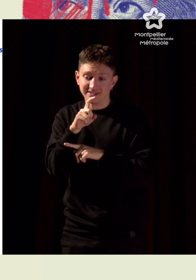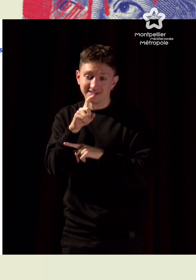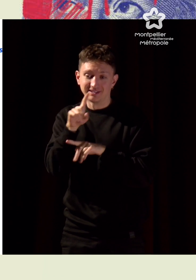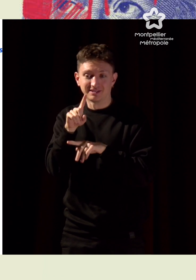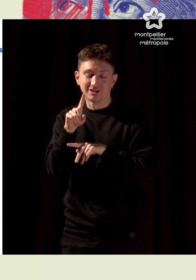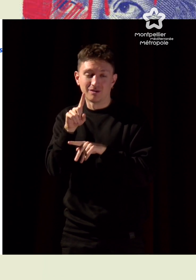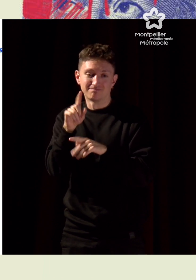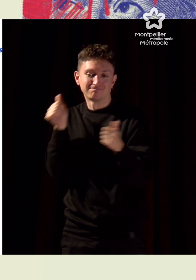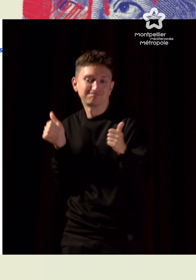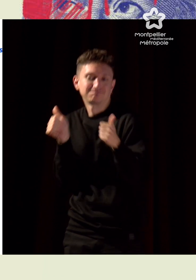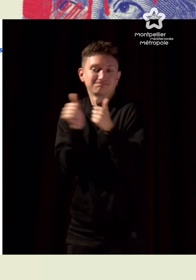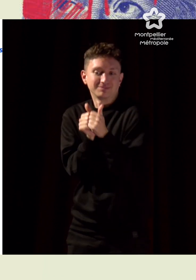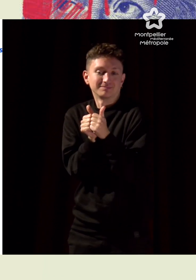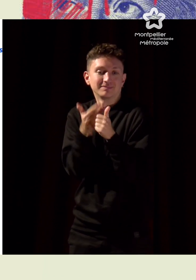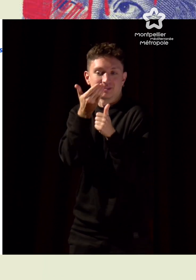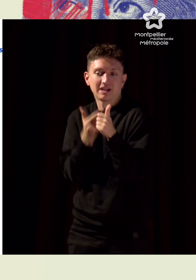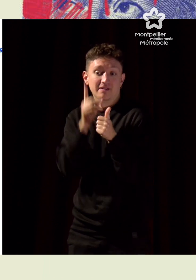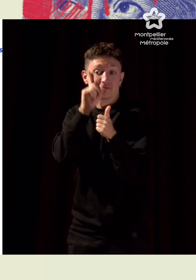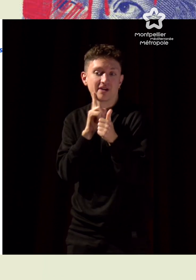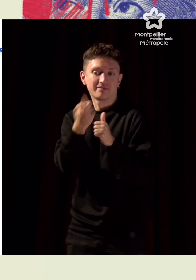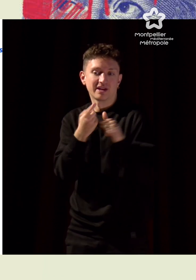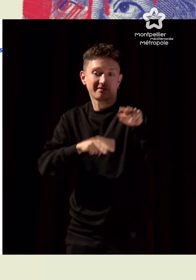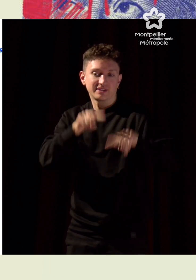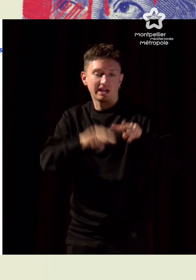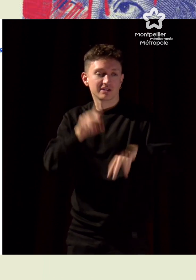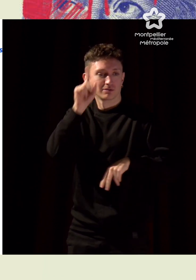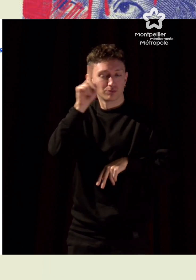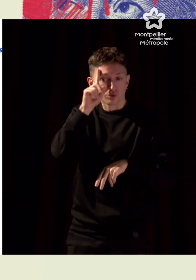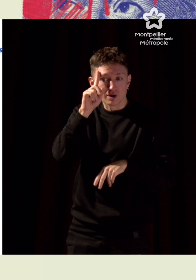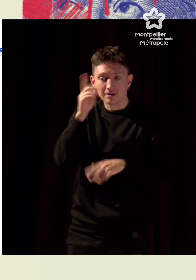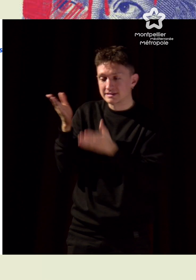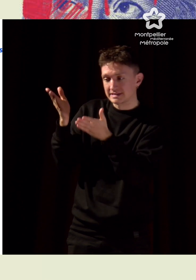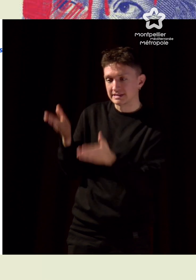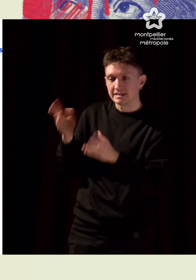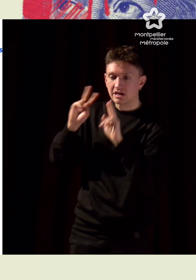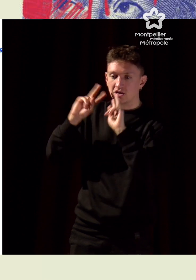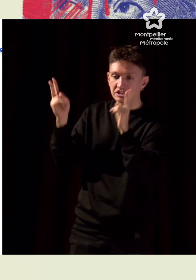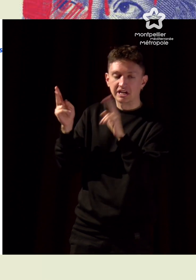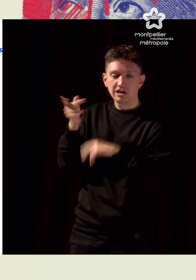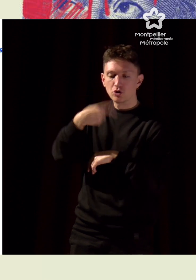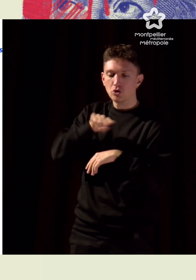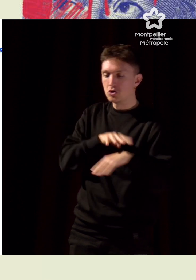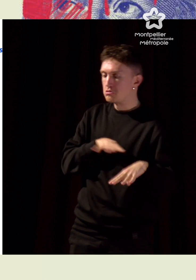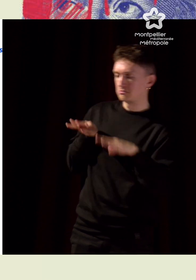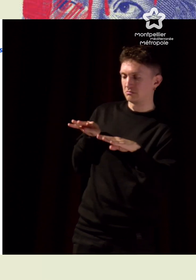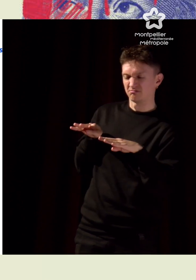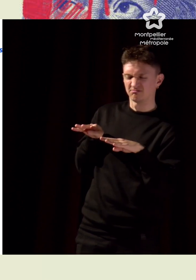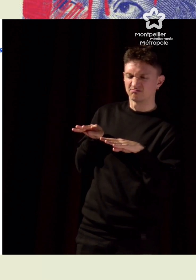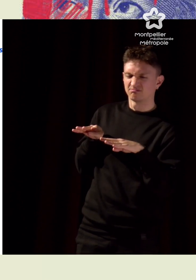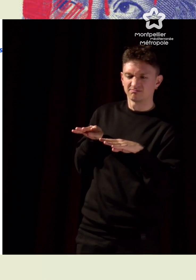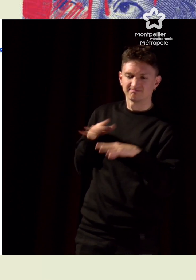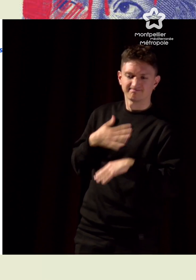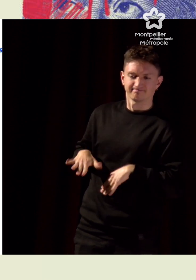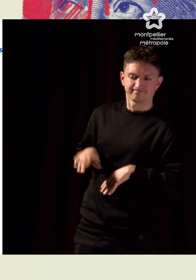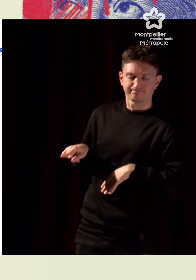femme de villageois parce que les pygmées sont en général vus de manière dévalorisante. On